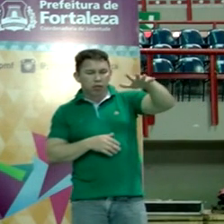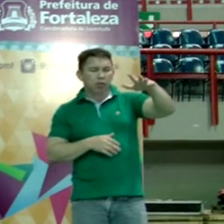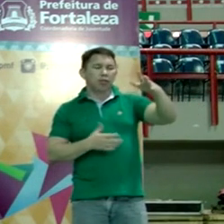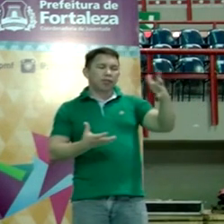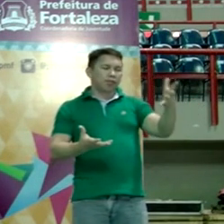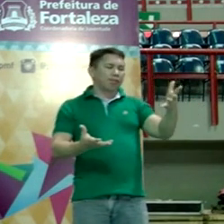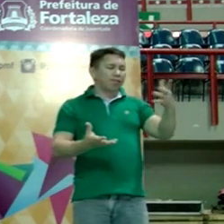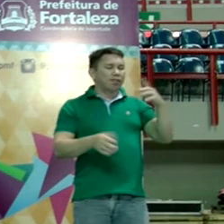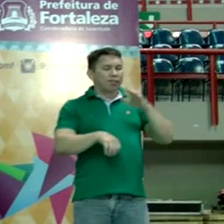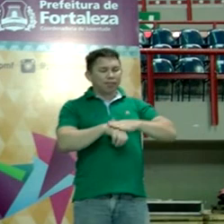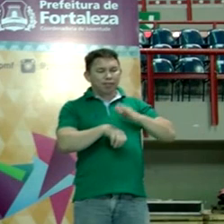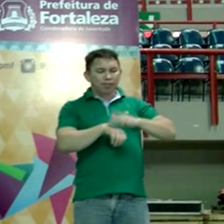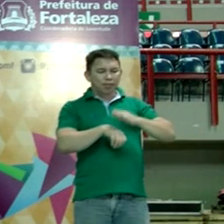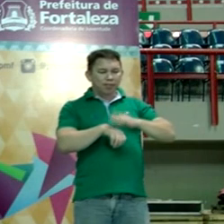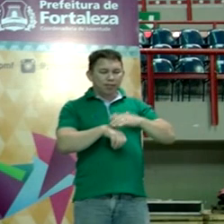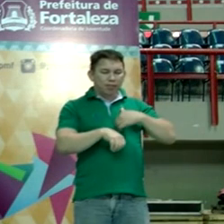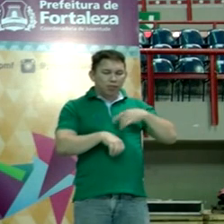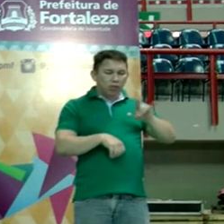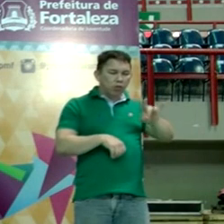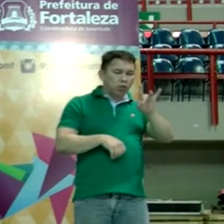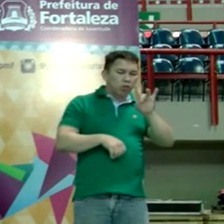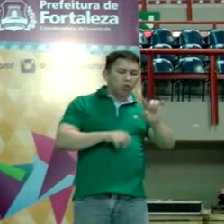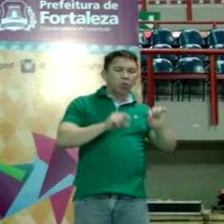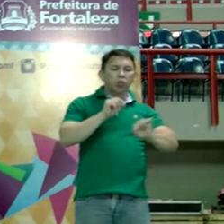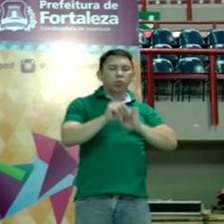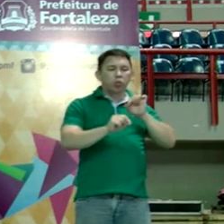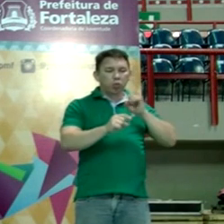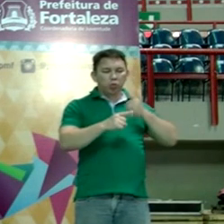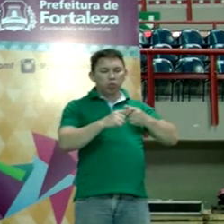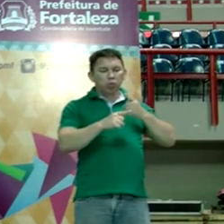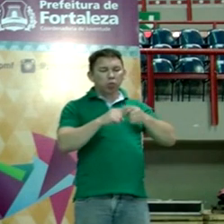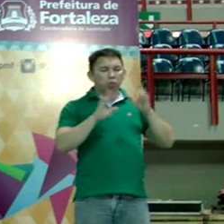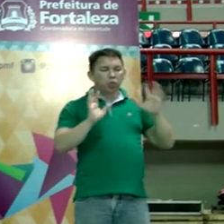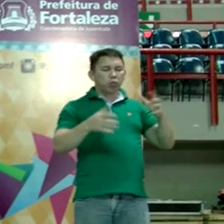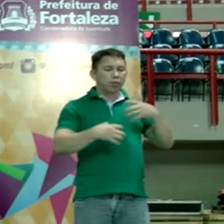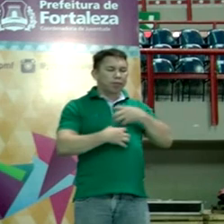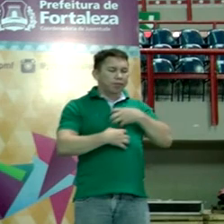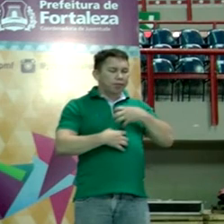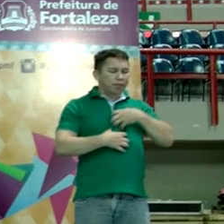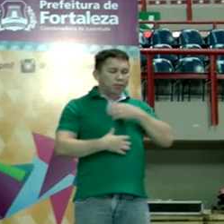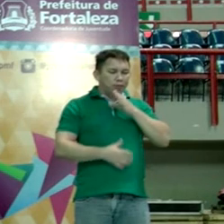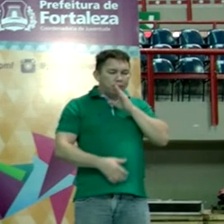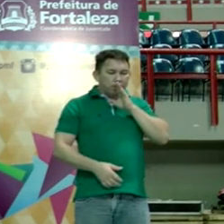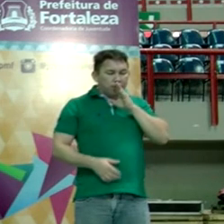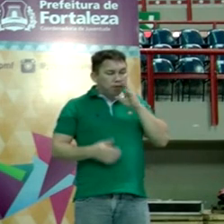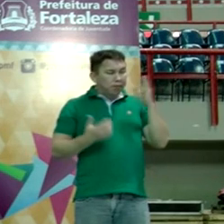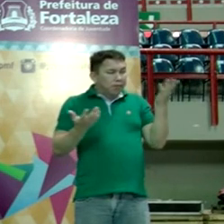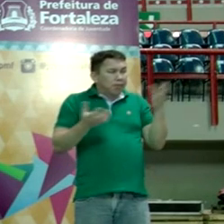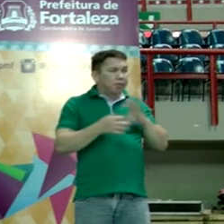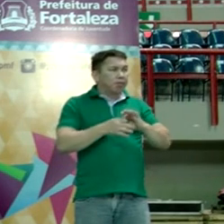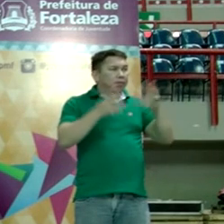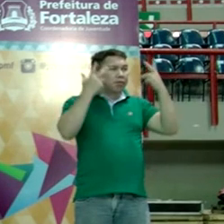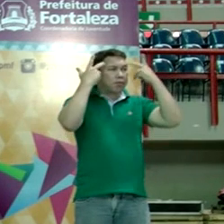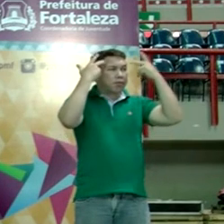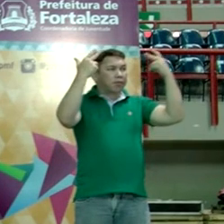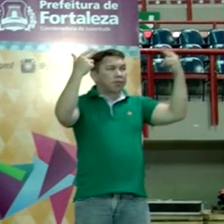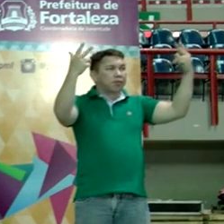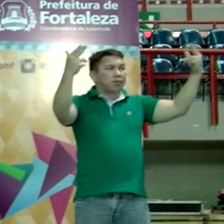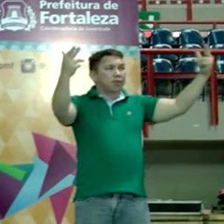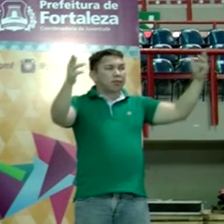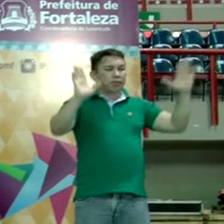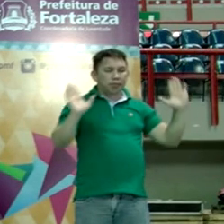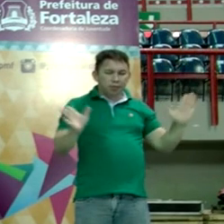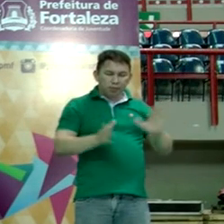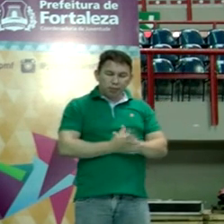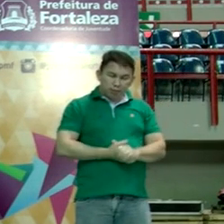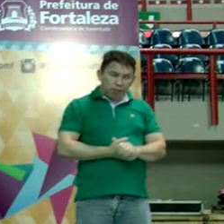o qual fazem amizade somente porque já o ouvem sem atenção excessiva. Então você passa a gostar de tanto